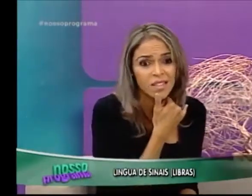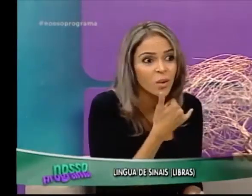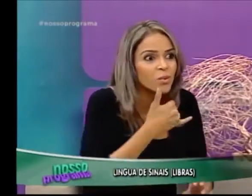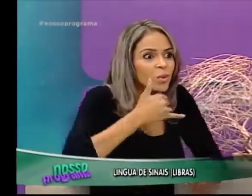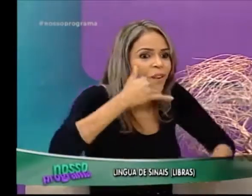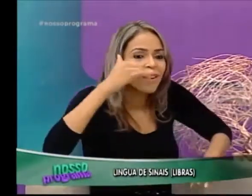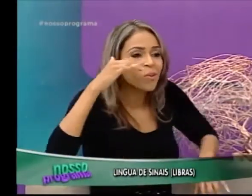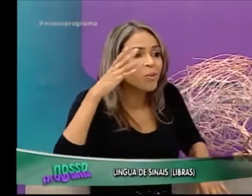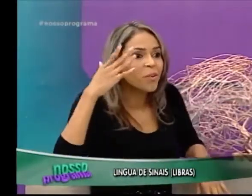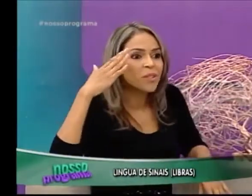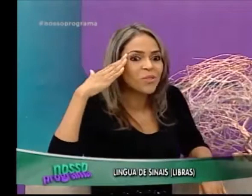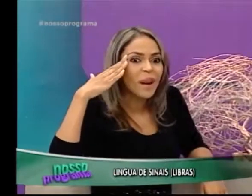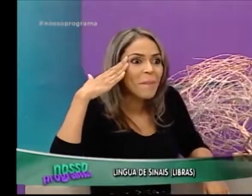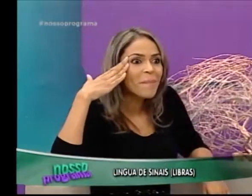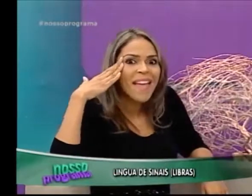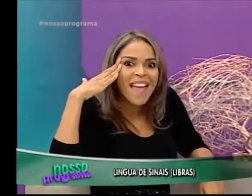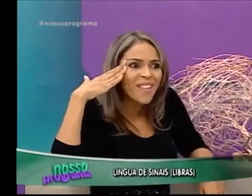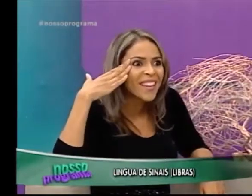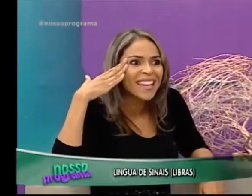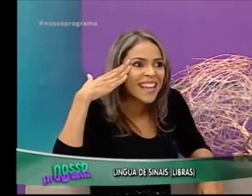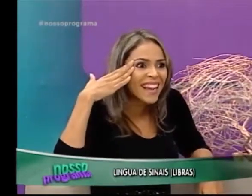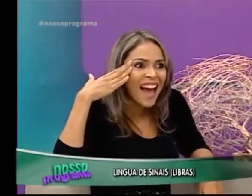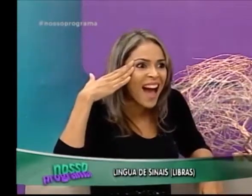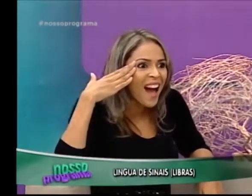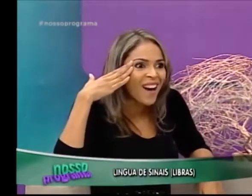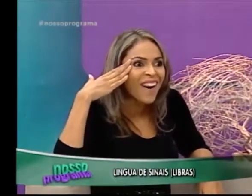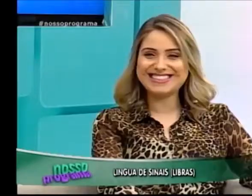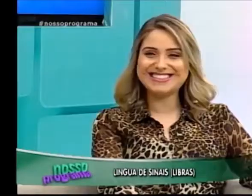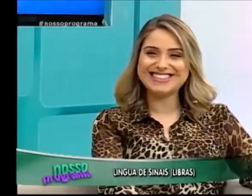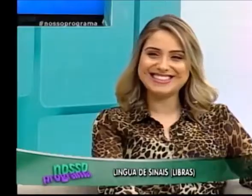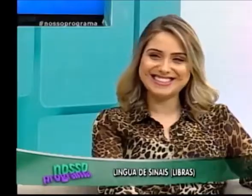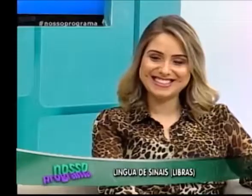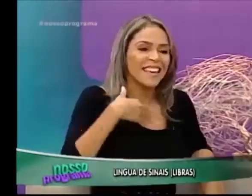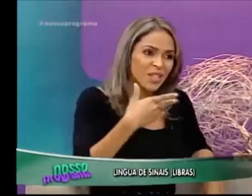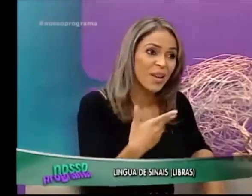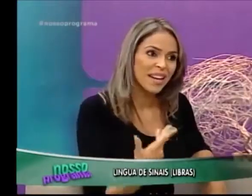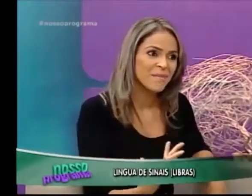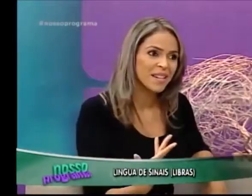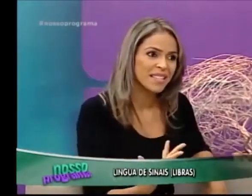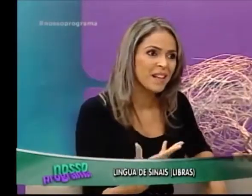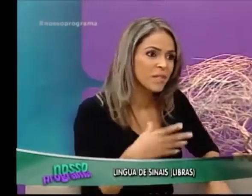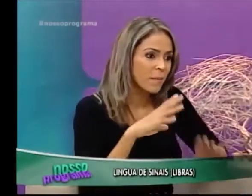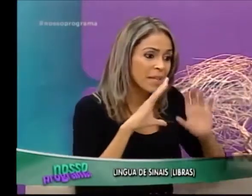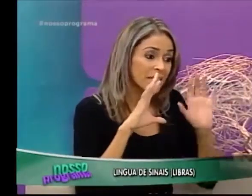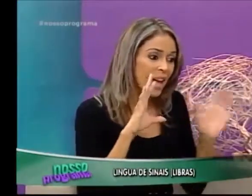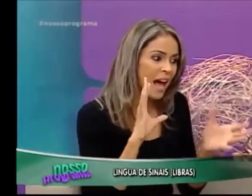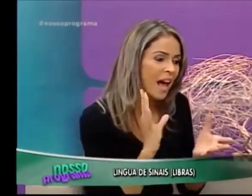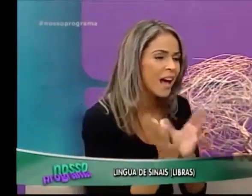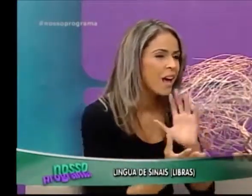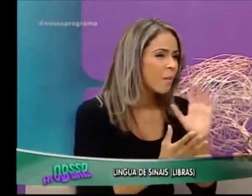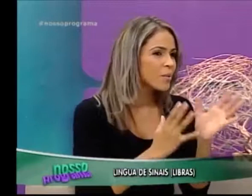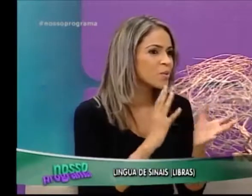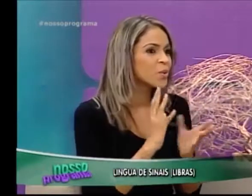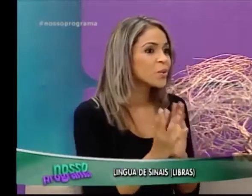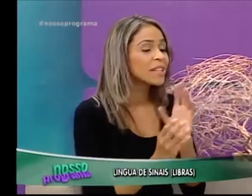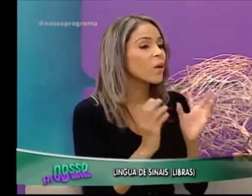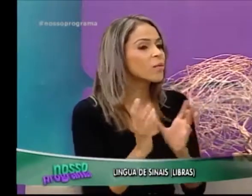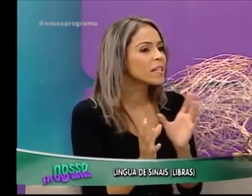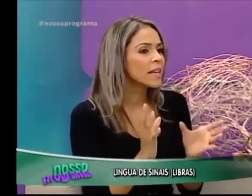Então o ouvinte fala, meu, que legal. Interpretação, né? Isso é Libras, né? Você passar para o surdo o que está acontecendo,